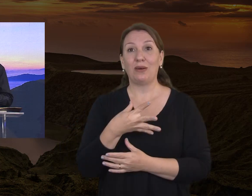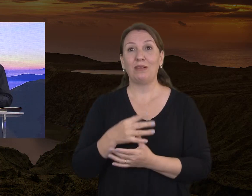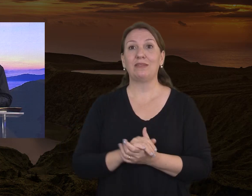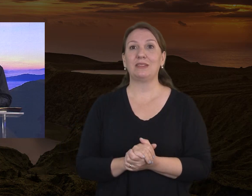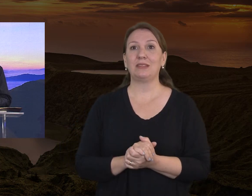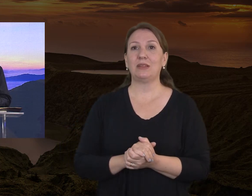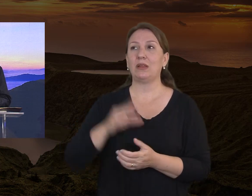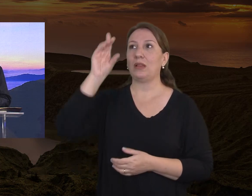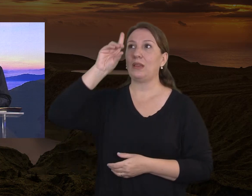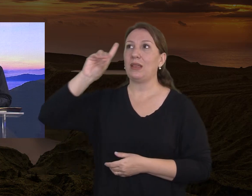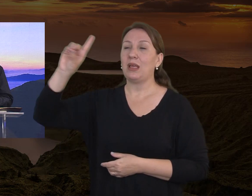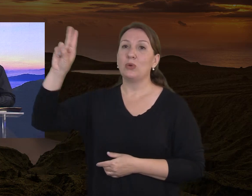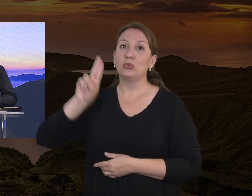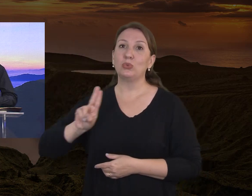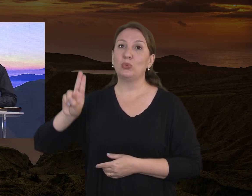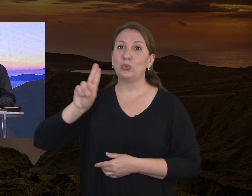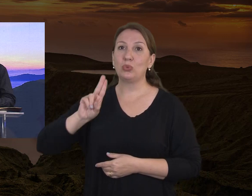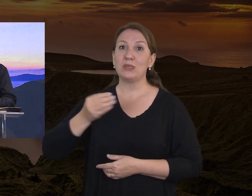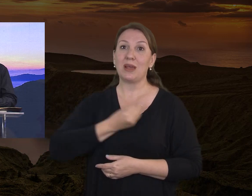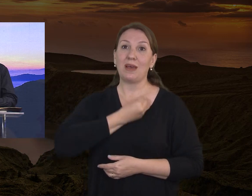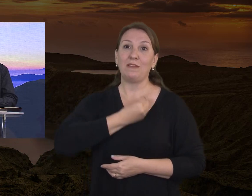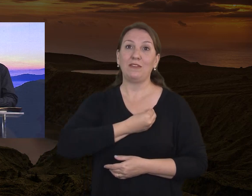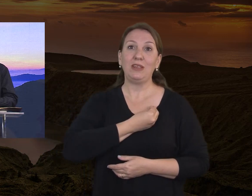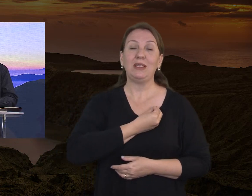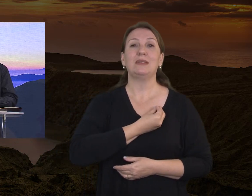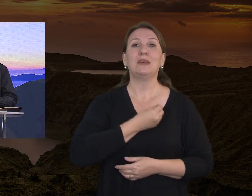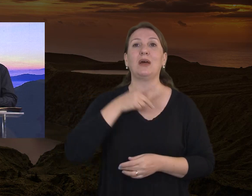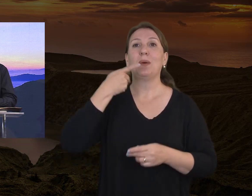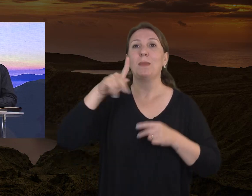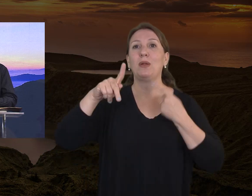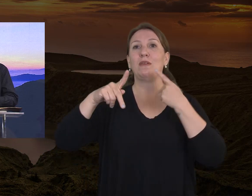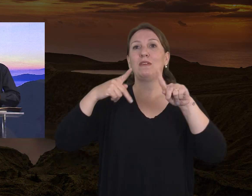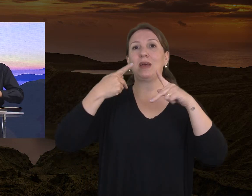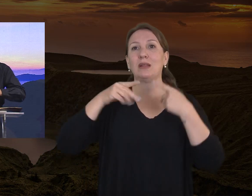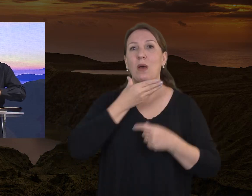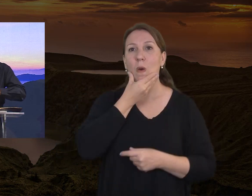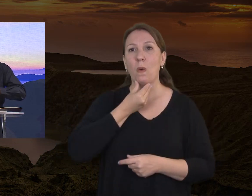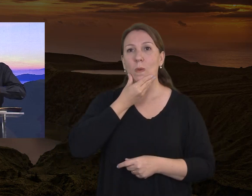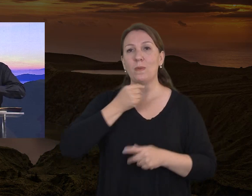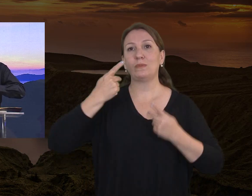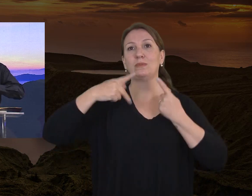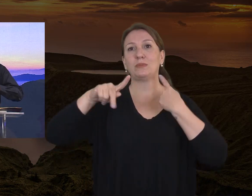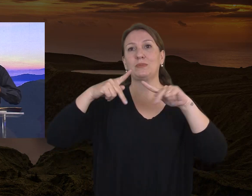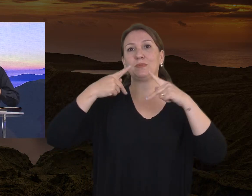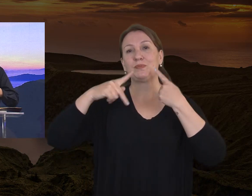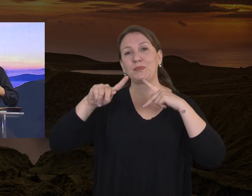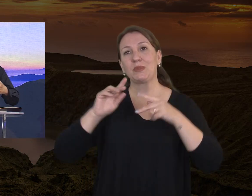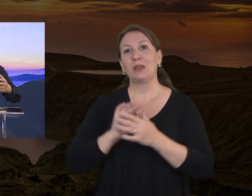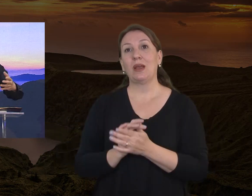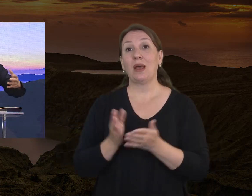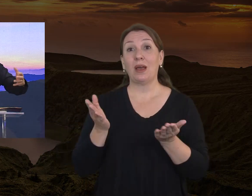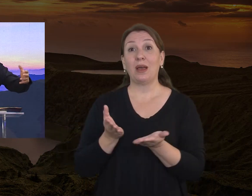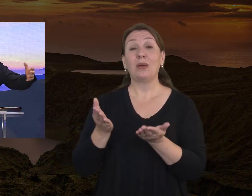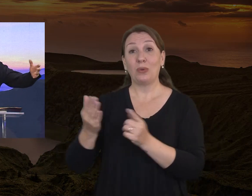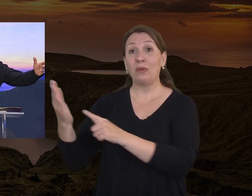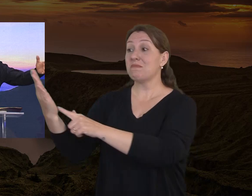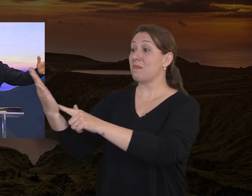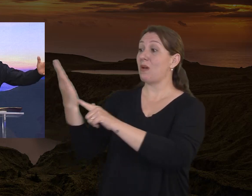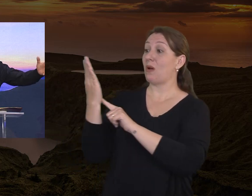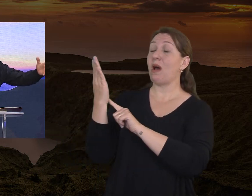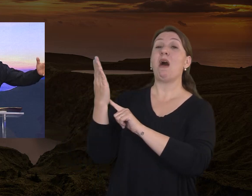seus profetas, os primeiros profetas do Novo Testamento, abriu para nós